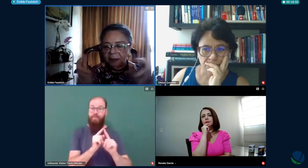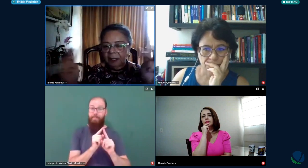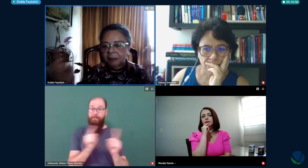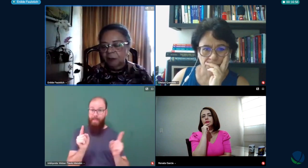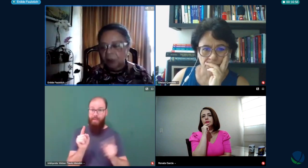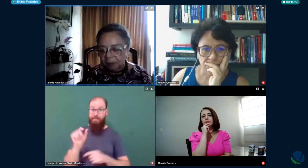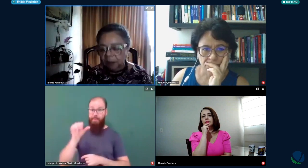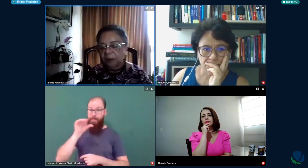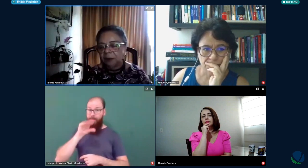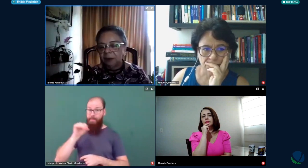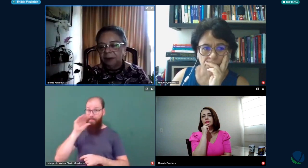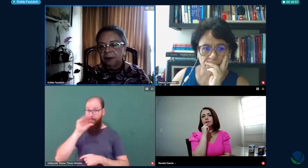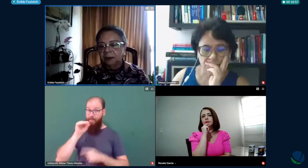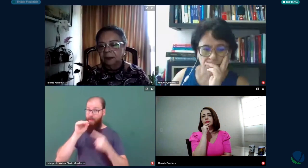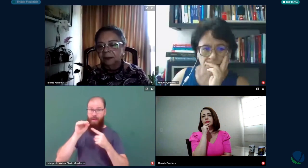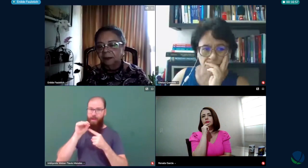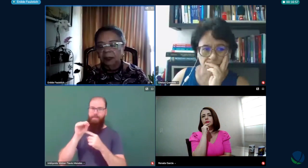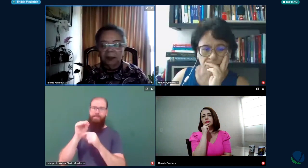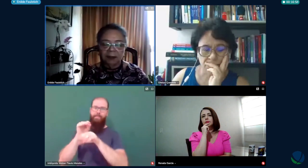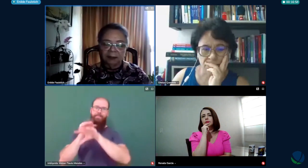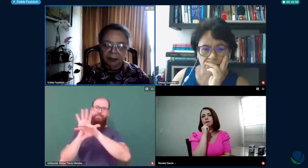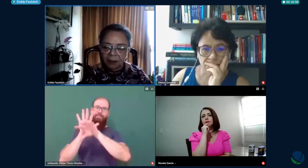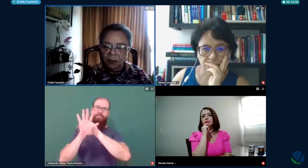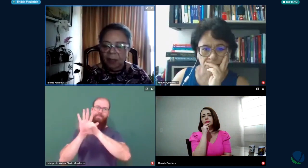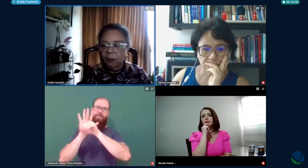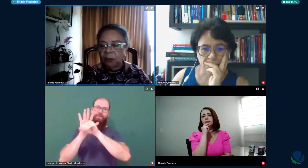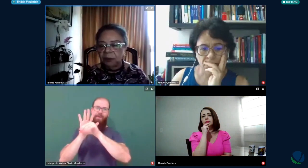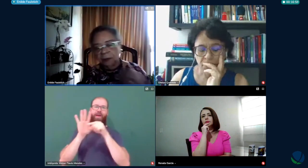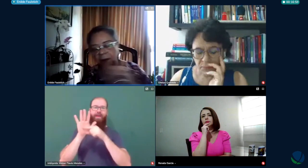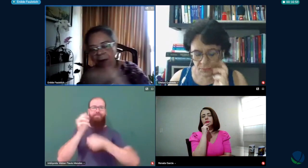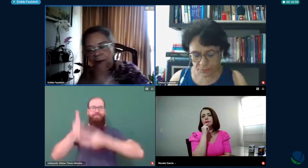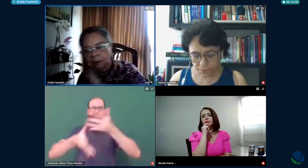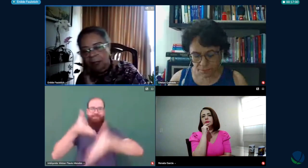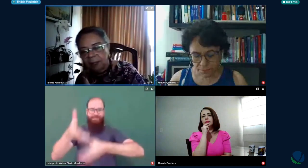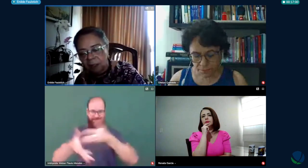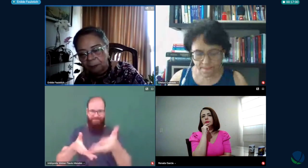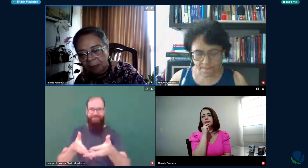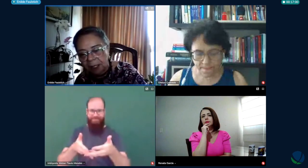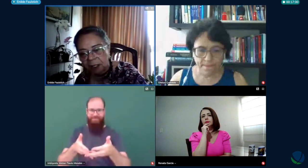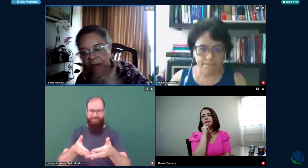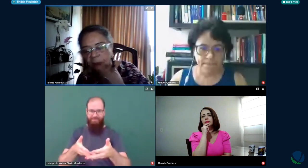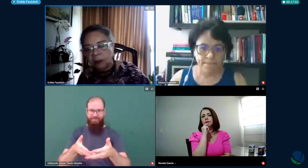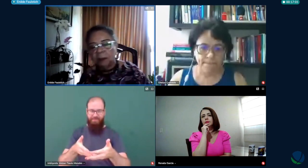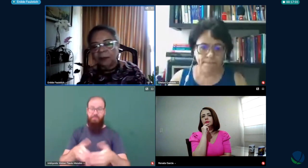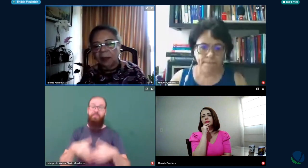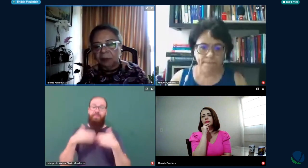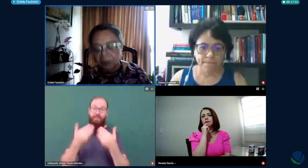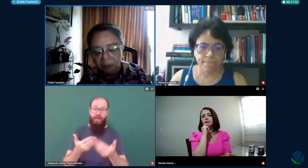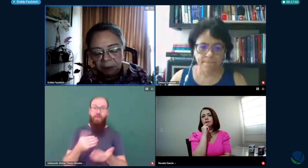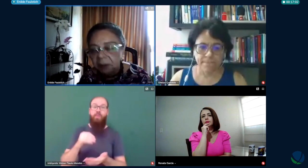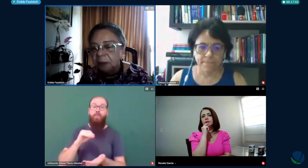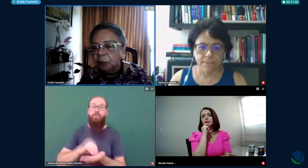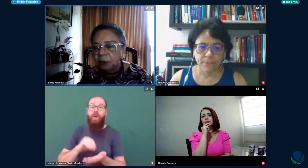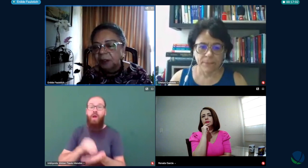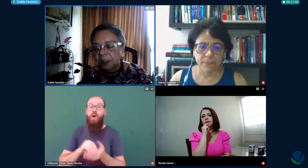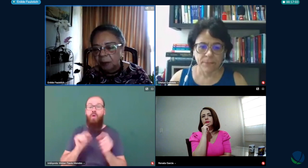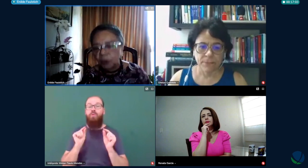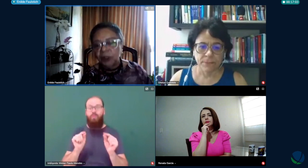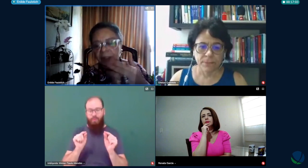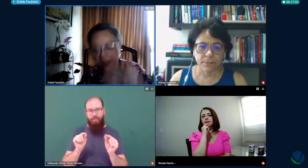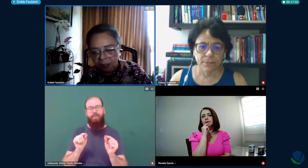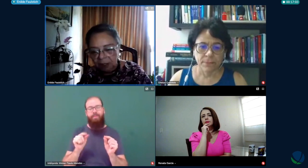falada, entre aspas, com as mãos. Né? Mas a outra, aí eles, para eles falta